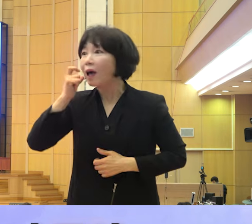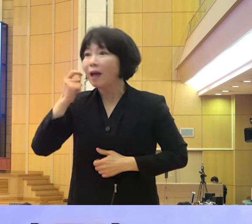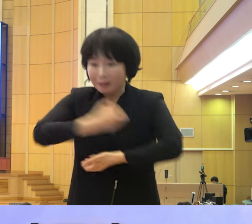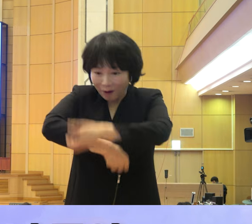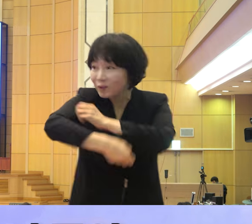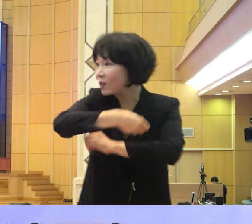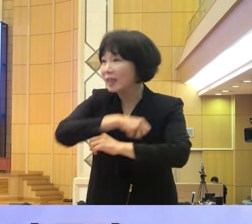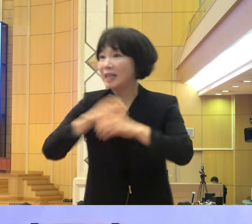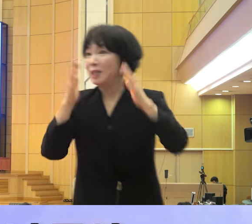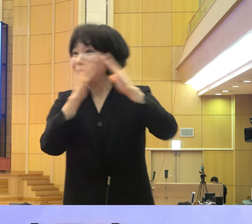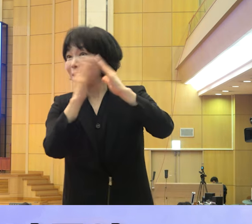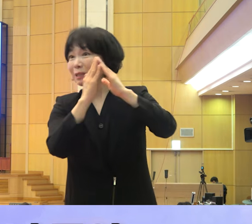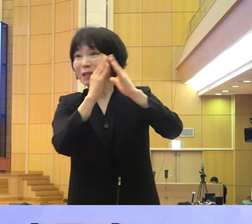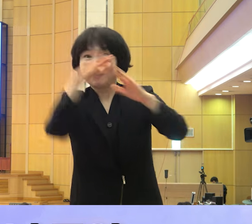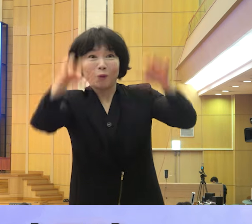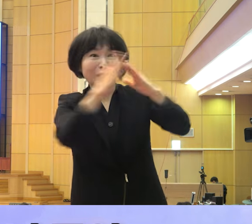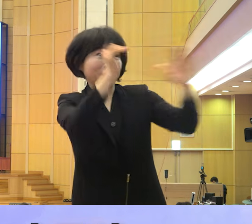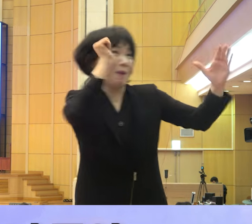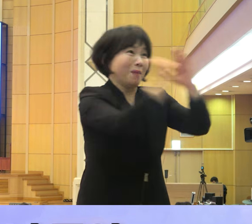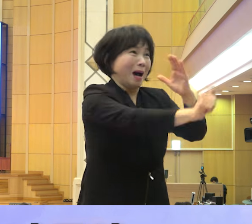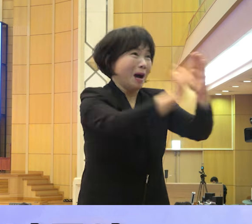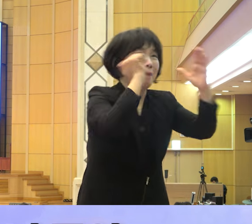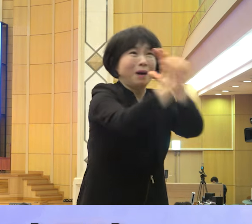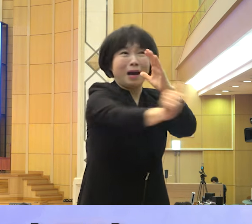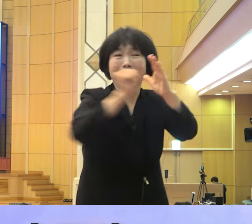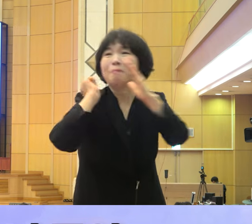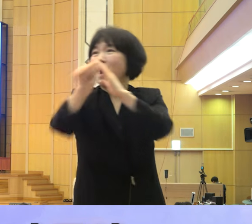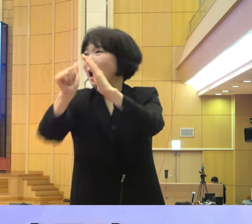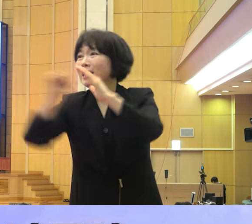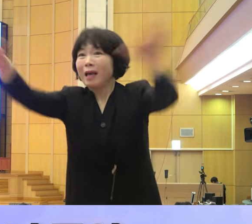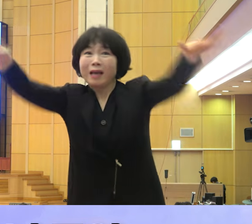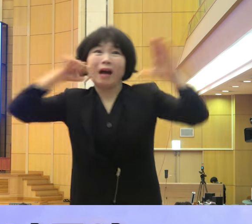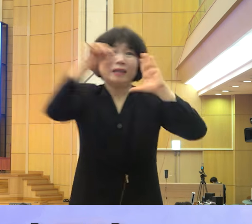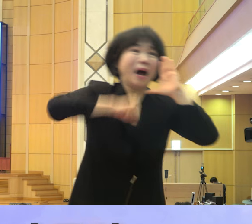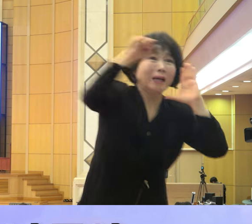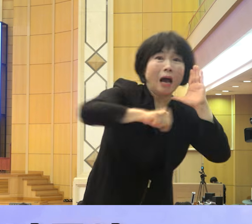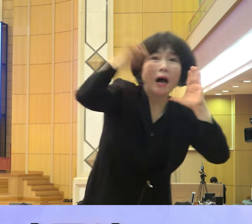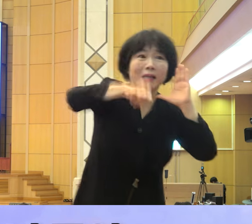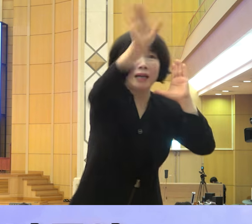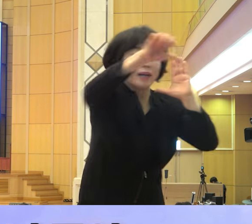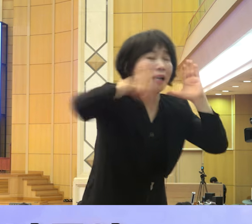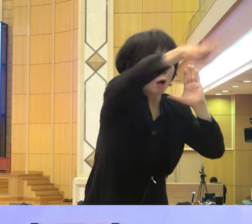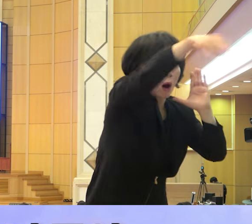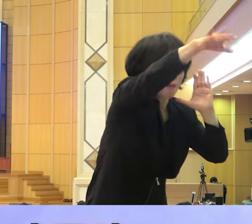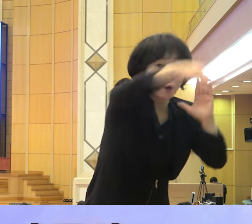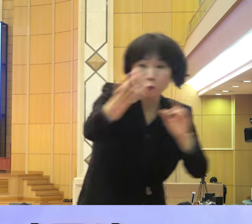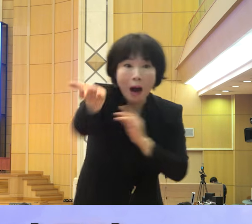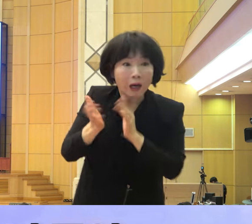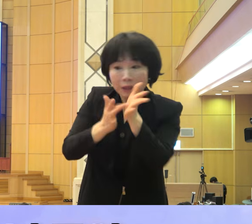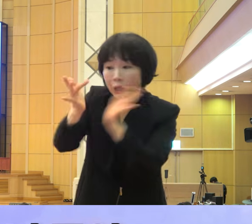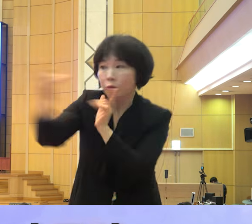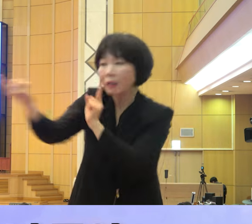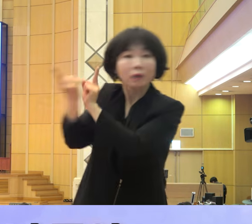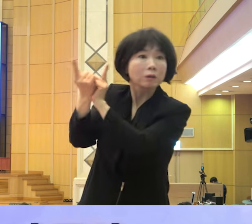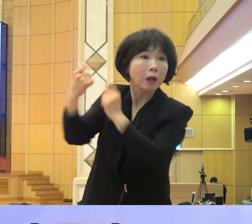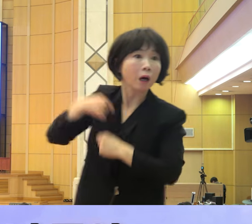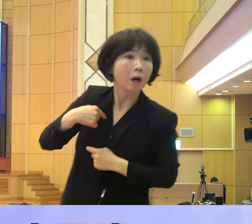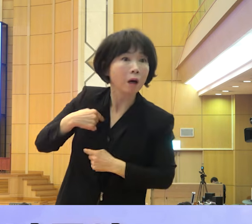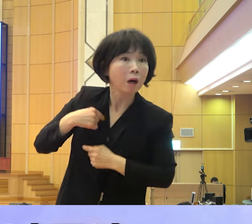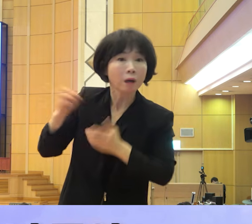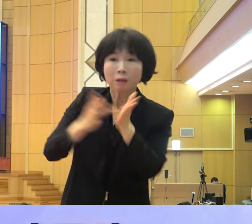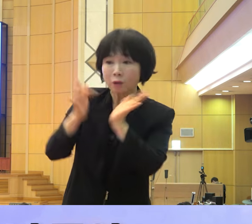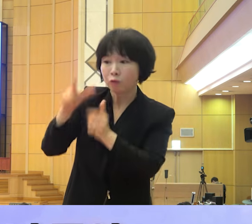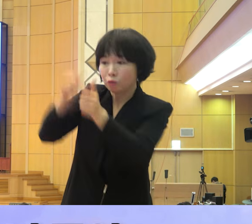동네 들어가서 집집마다 사람들 집에 들어가서 여보시오, 내가 만난